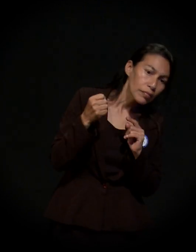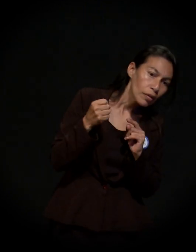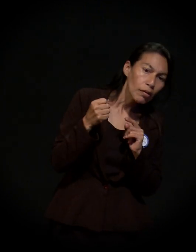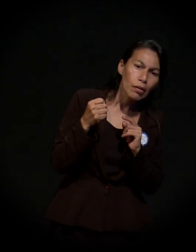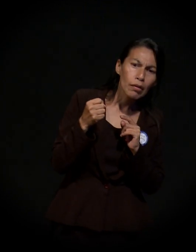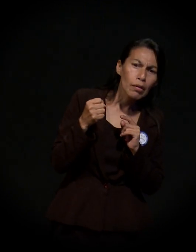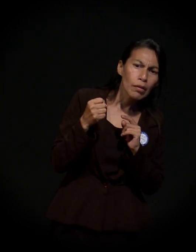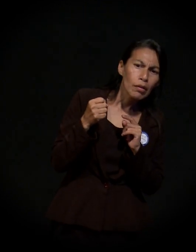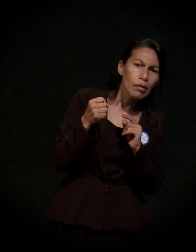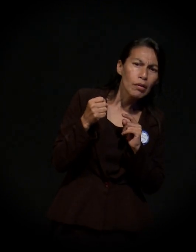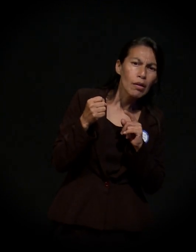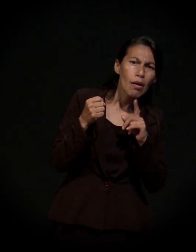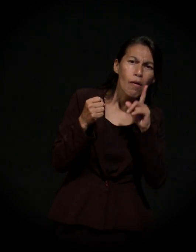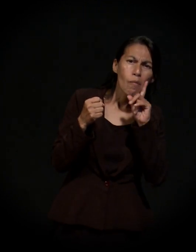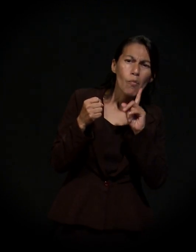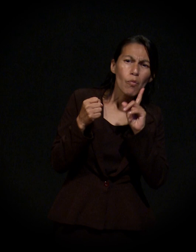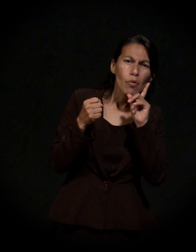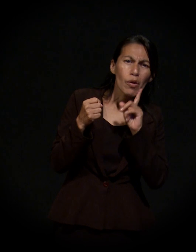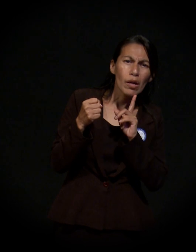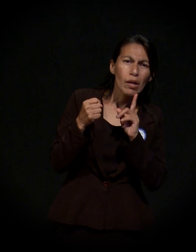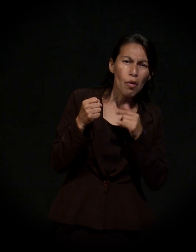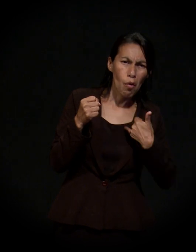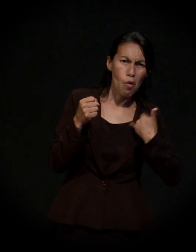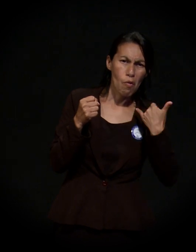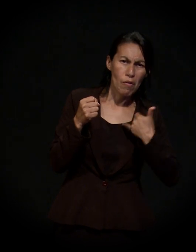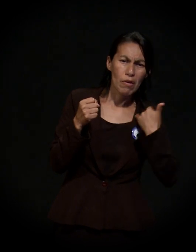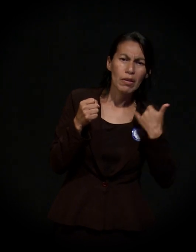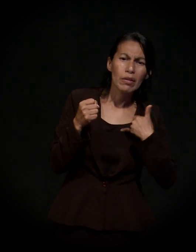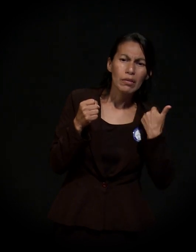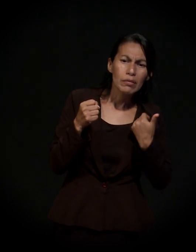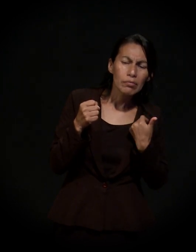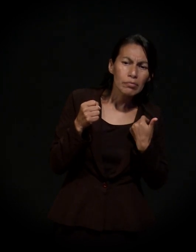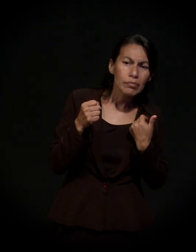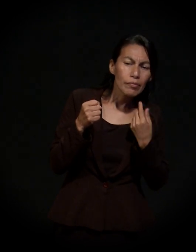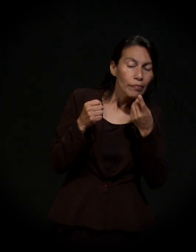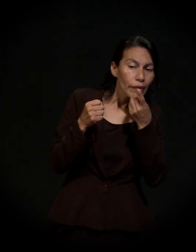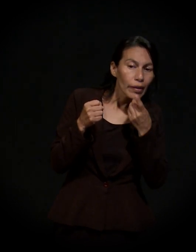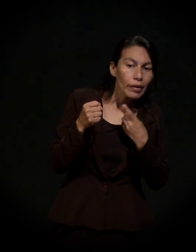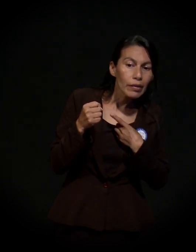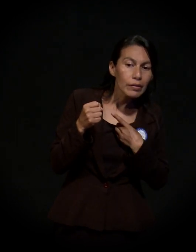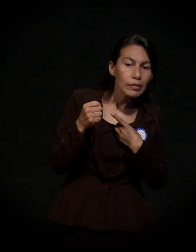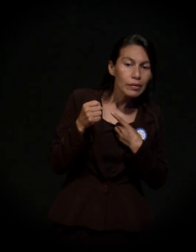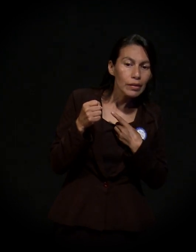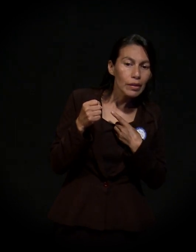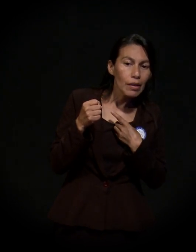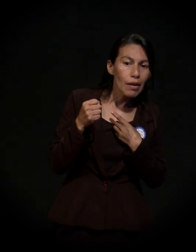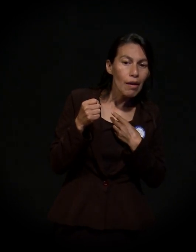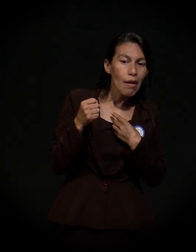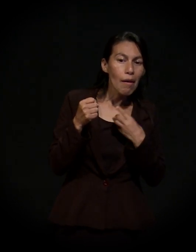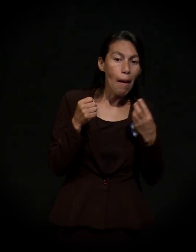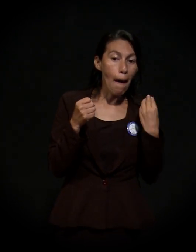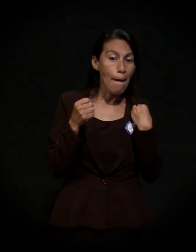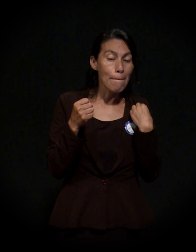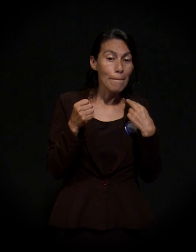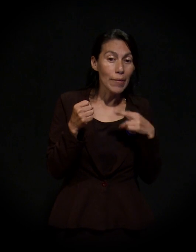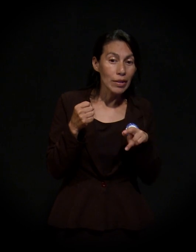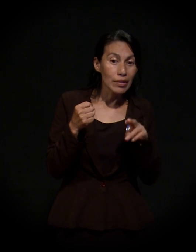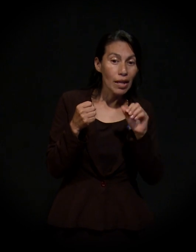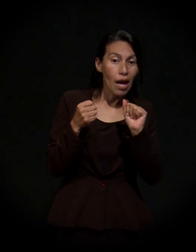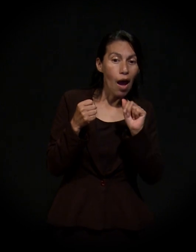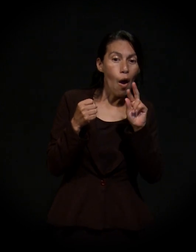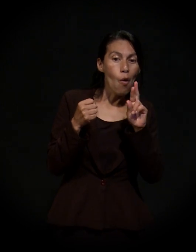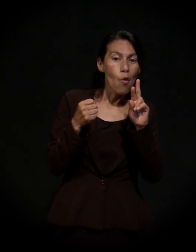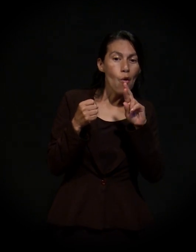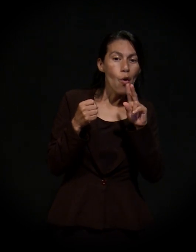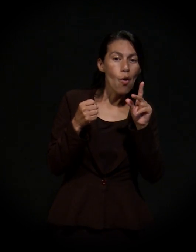oscuro. Y era una señorita. Y me dice, Maestra Aurora,